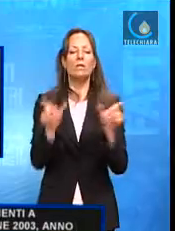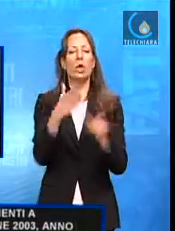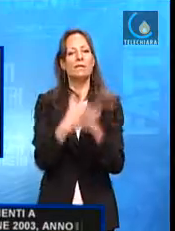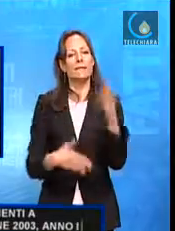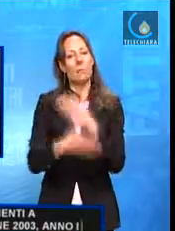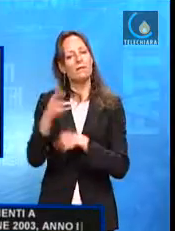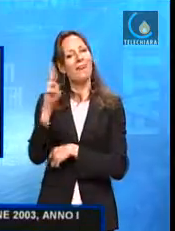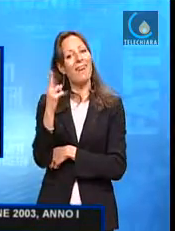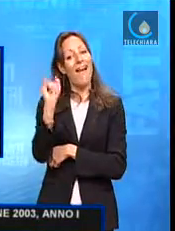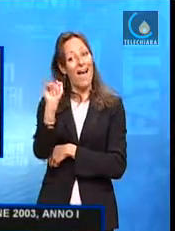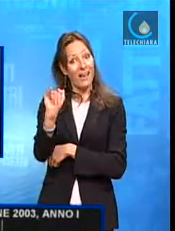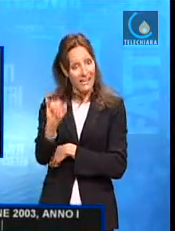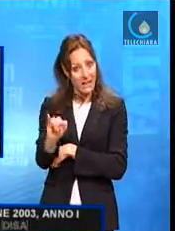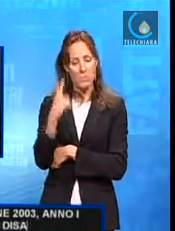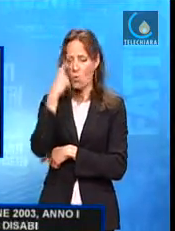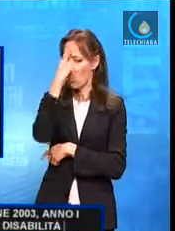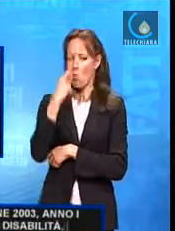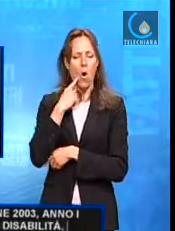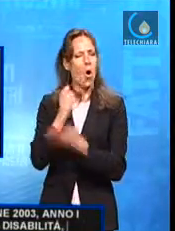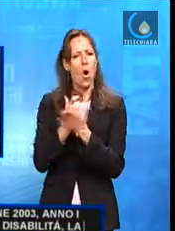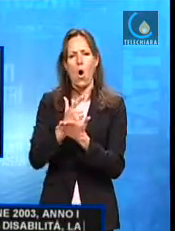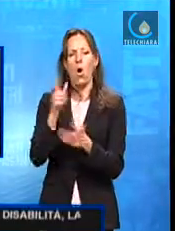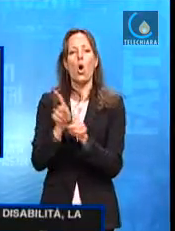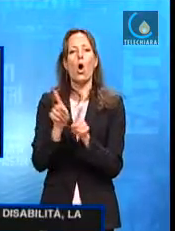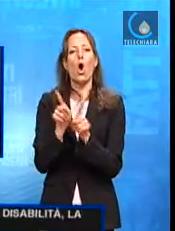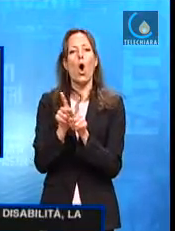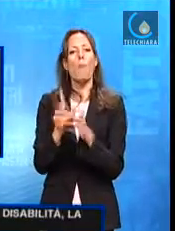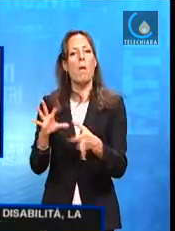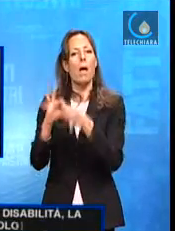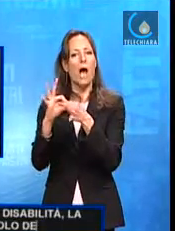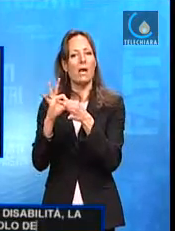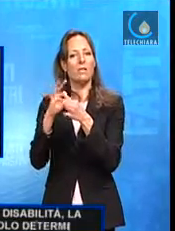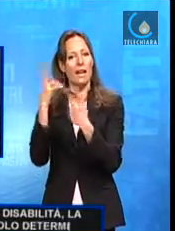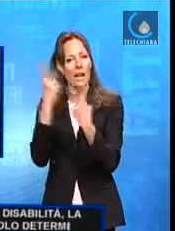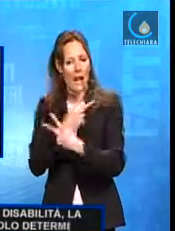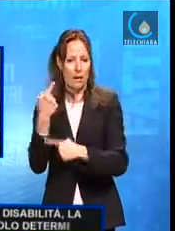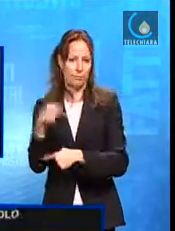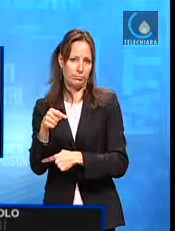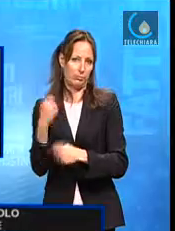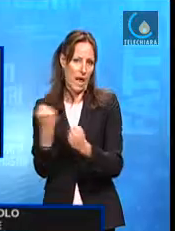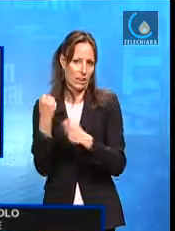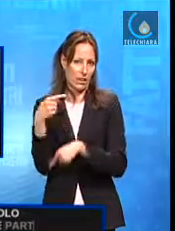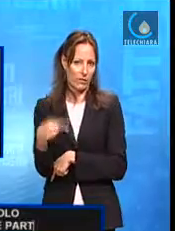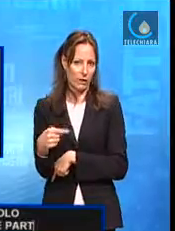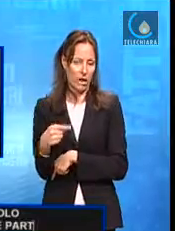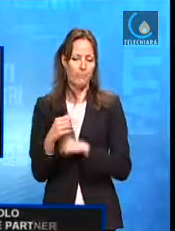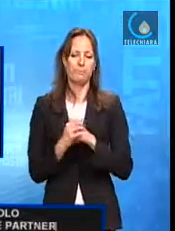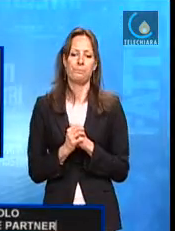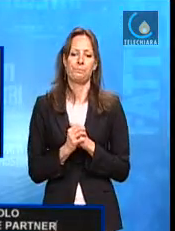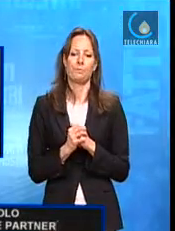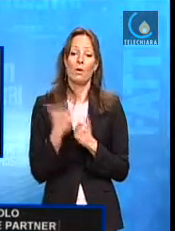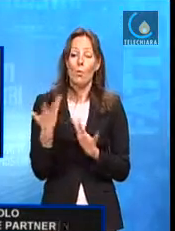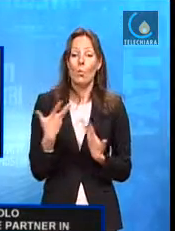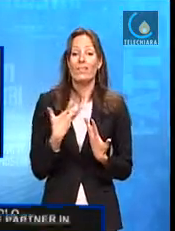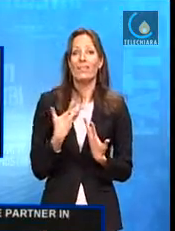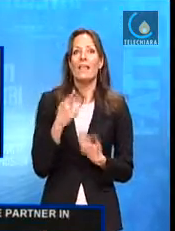ruolo determinante come partner reale di queste cose. Insomma, sta cambiando